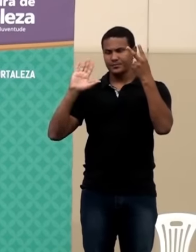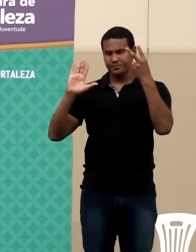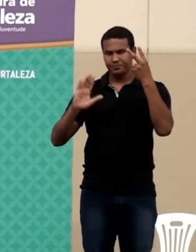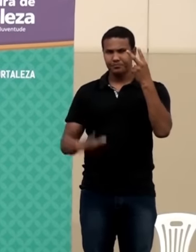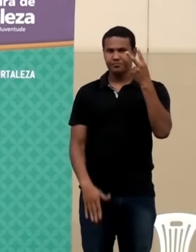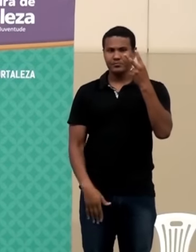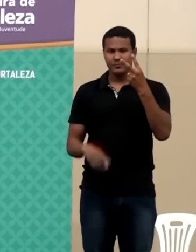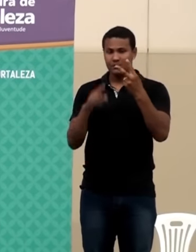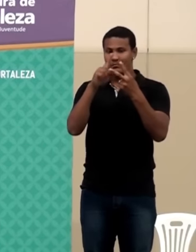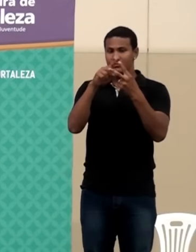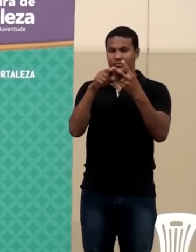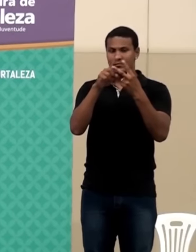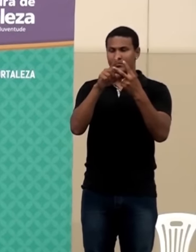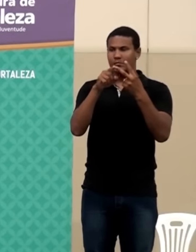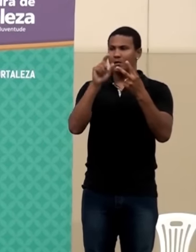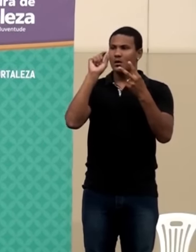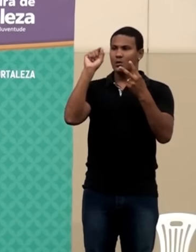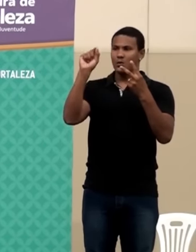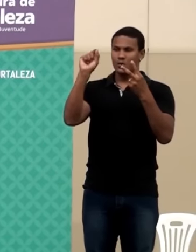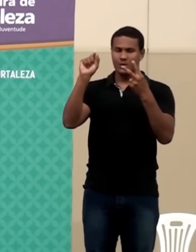tá? Primeiro,